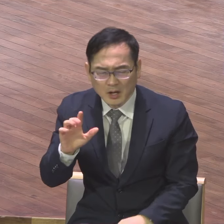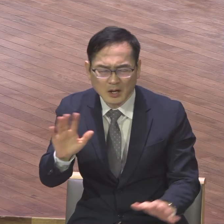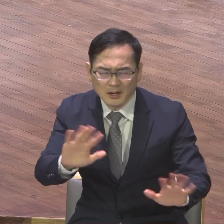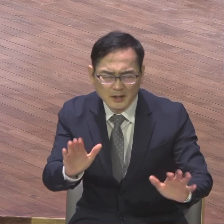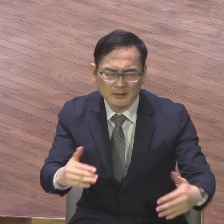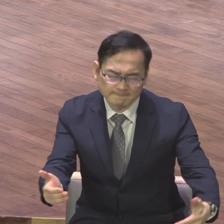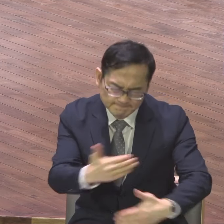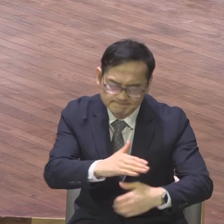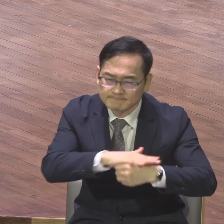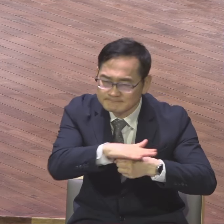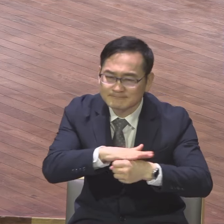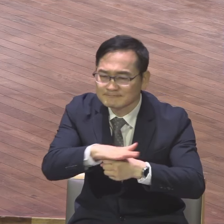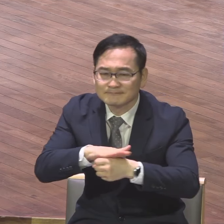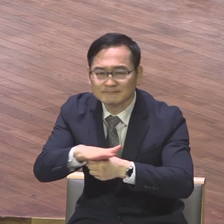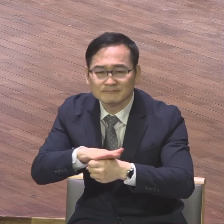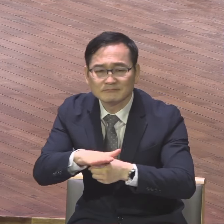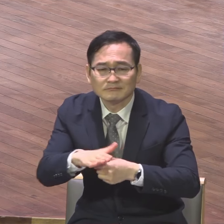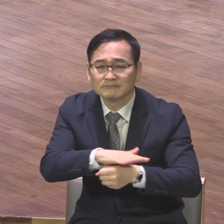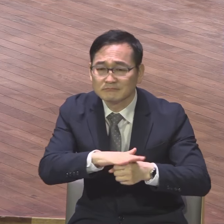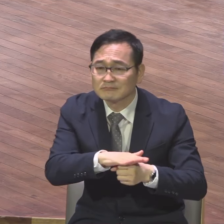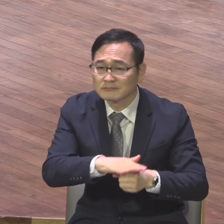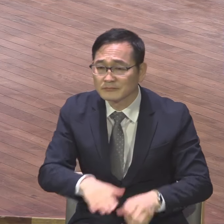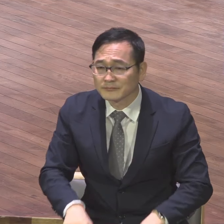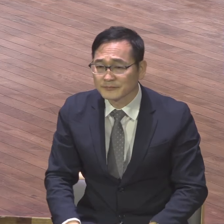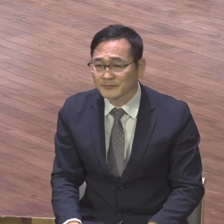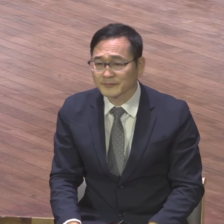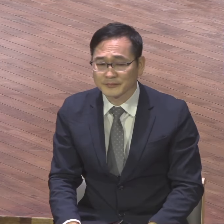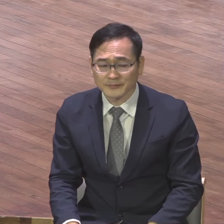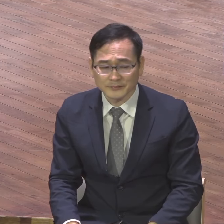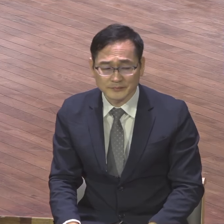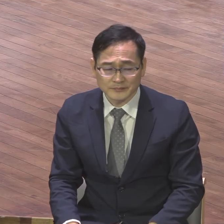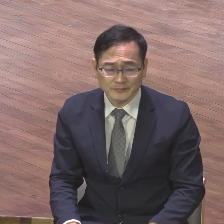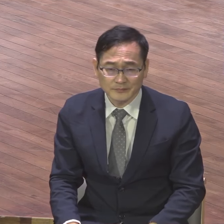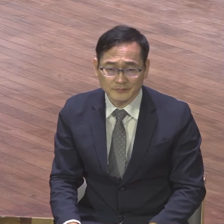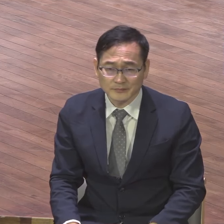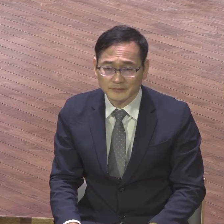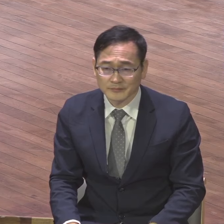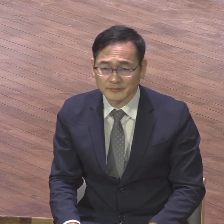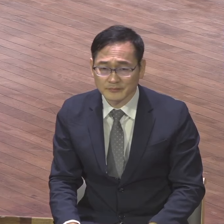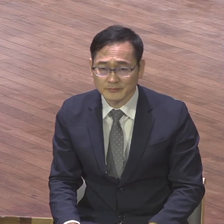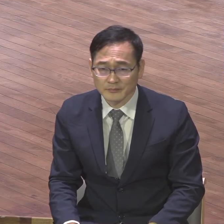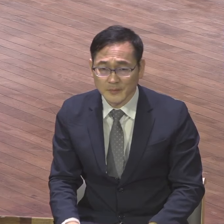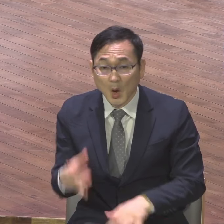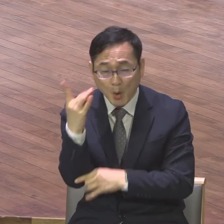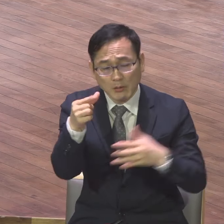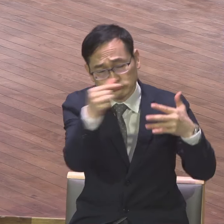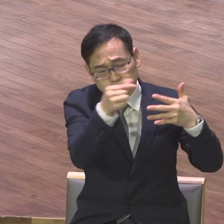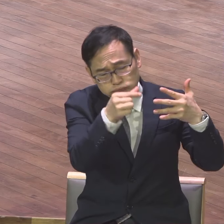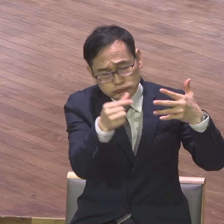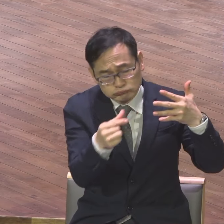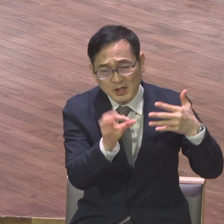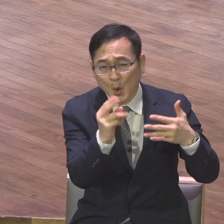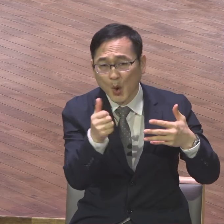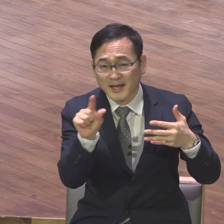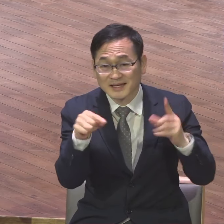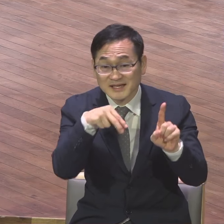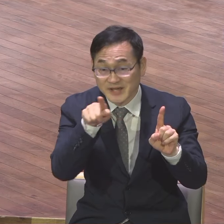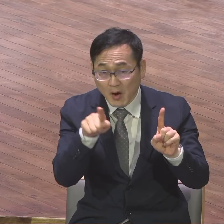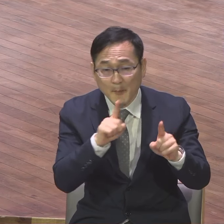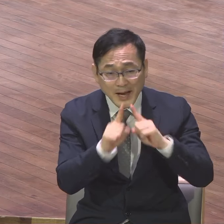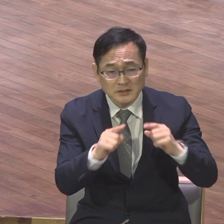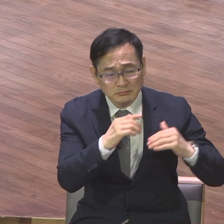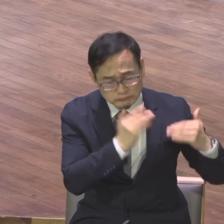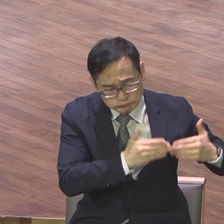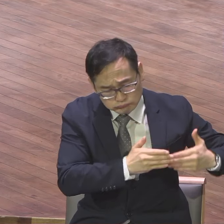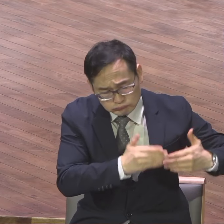서로 사랑하는 하나님의 말씀이에요. 저는 이걸 인본주의 써가지고 택한 것이 아니에요. 그냥 순수대로 요한에서 지나가는 겁니다. 근데 거기에 이게